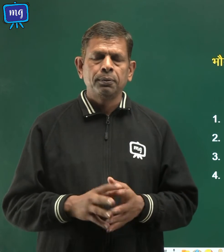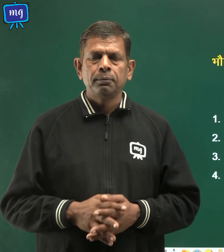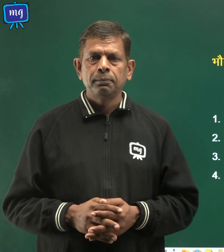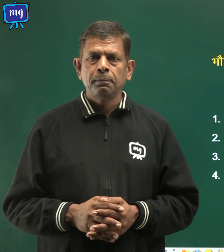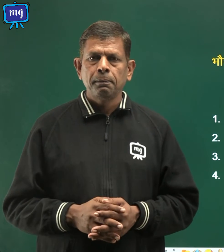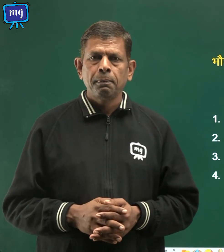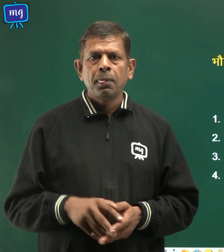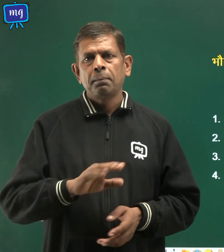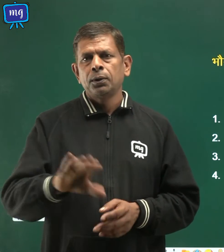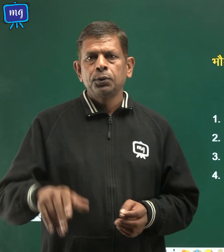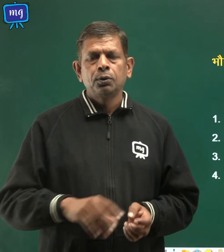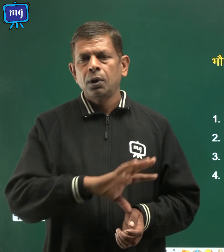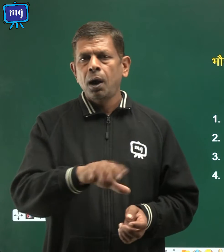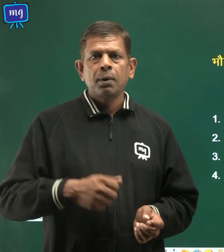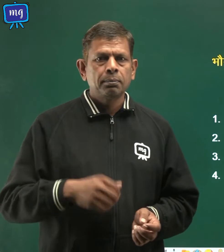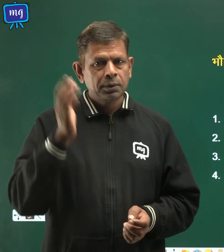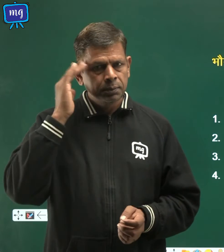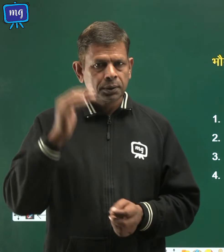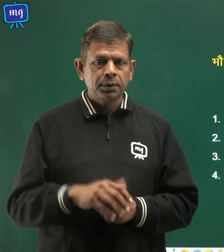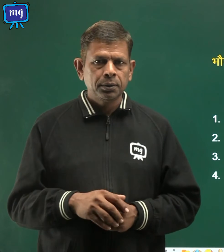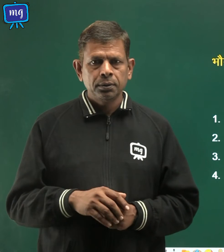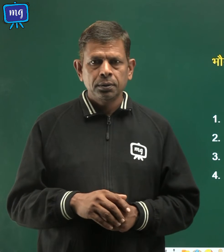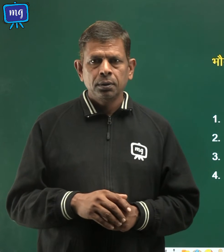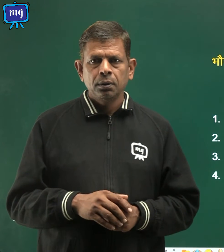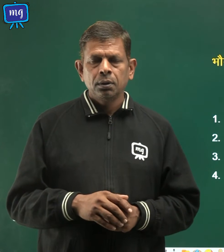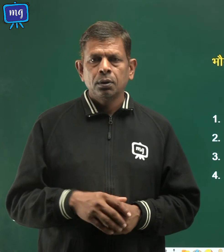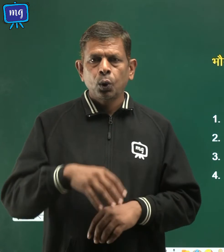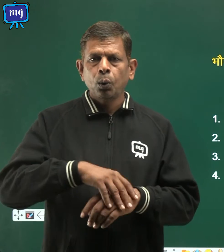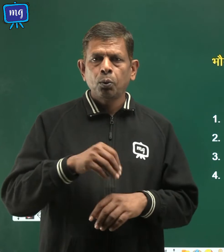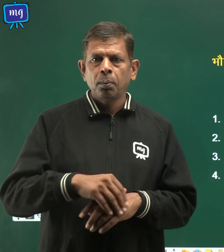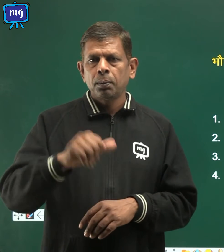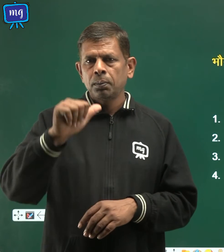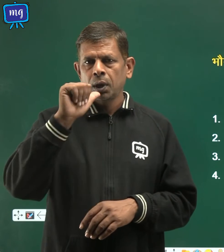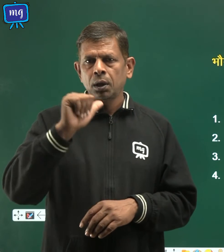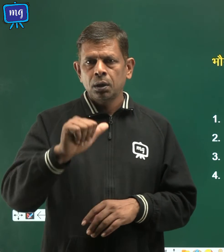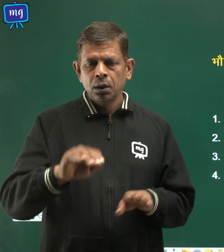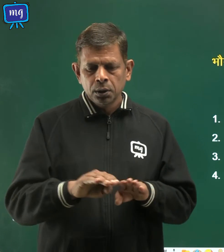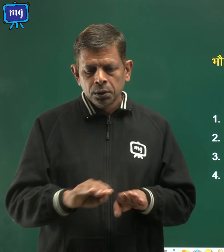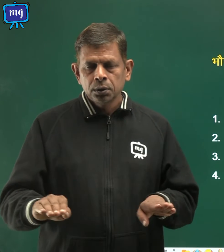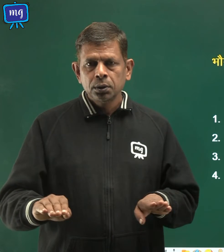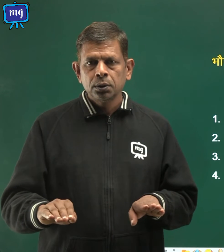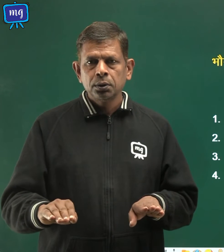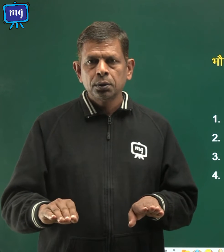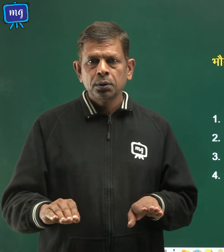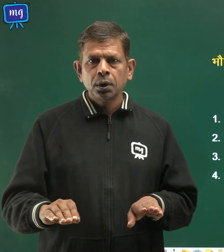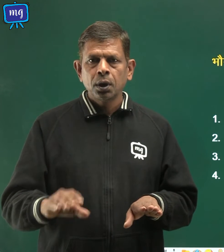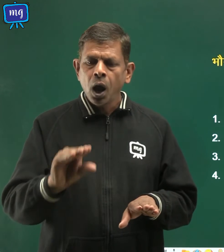बच्चों, अब हम समझेंगे कि भौमजल स्तर का